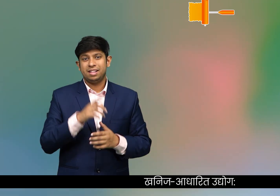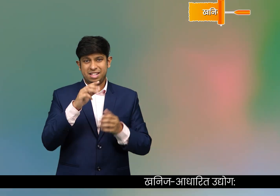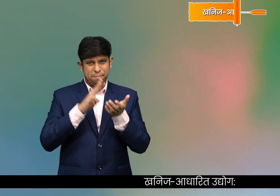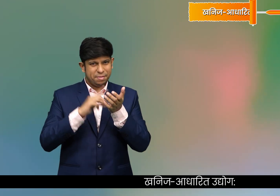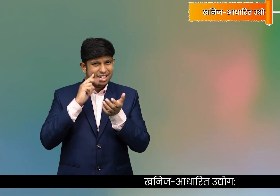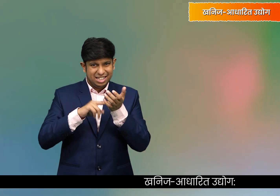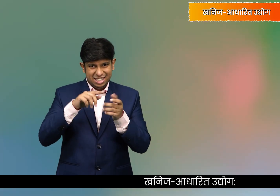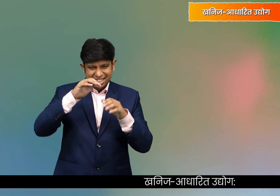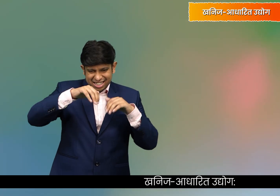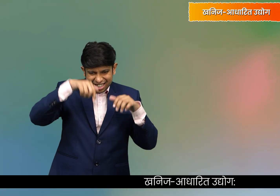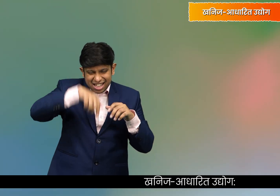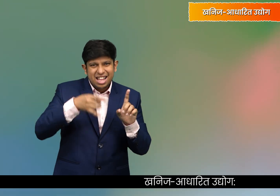खनिज आधारित उद्योग.